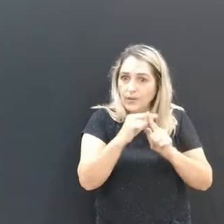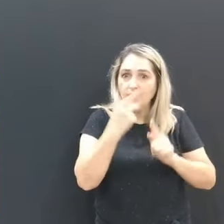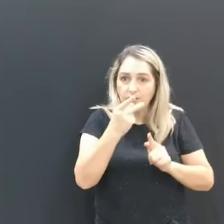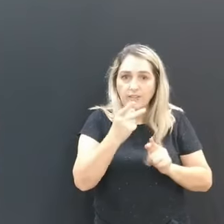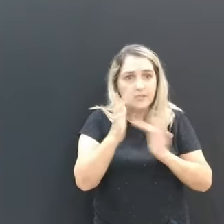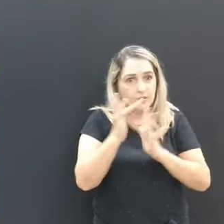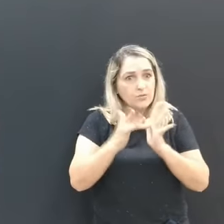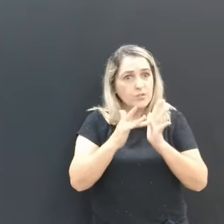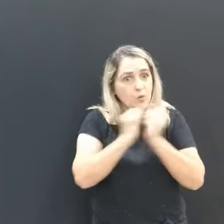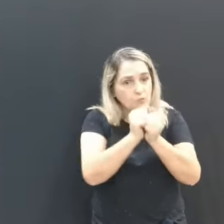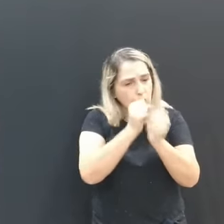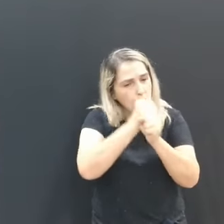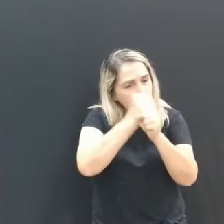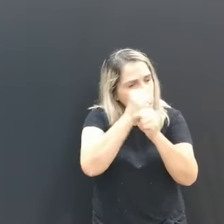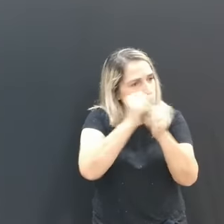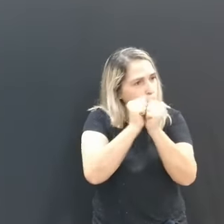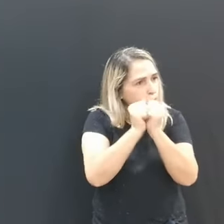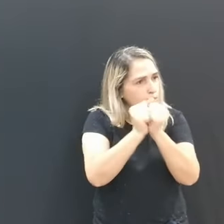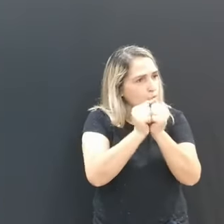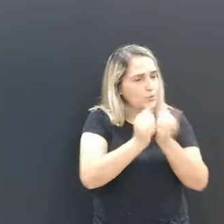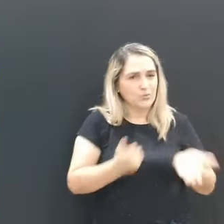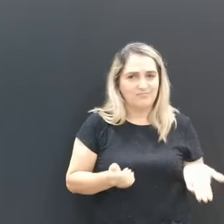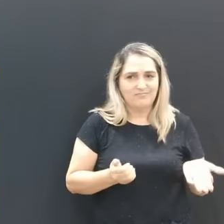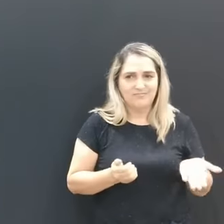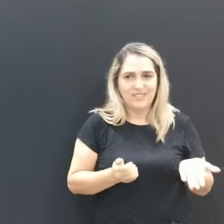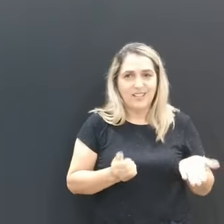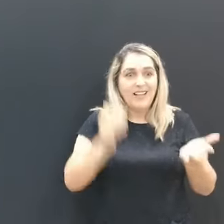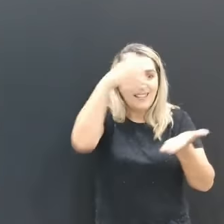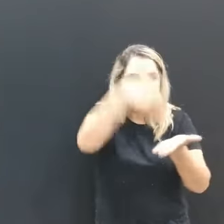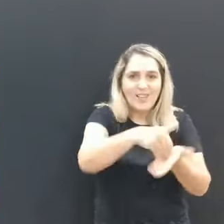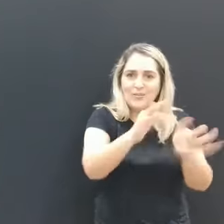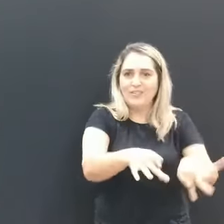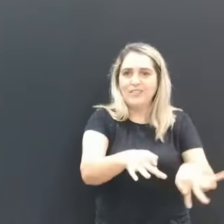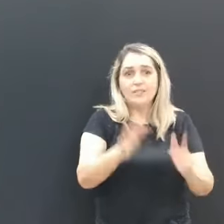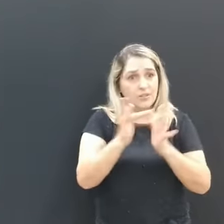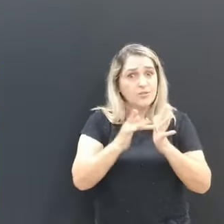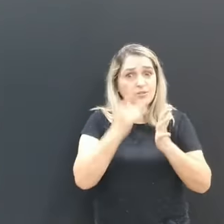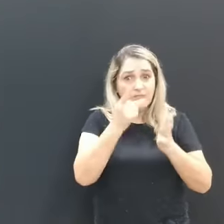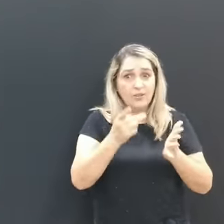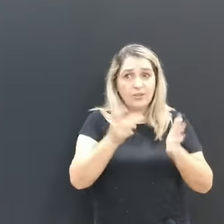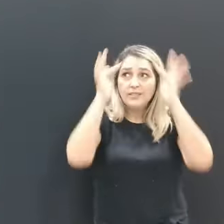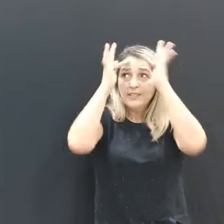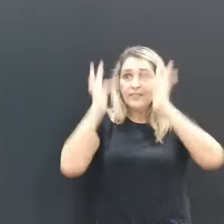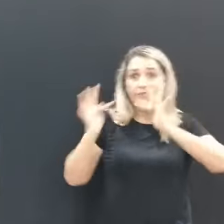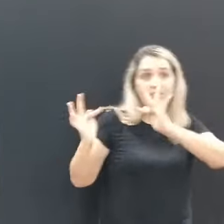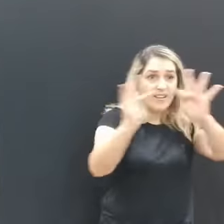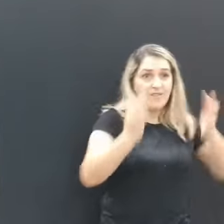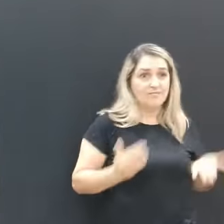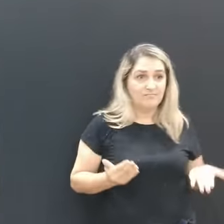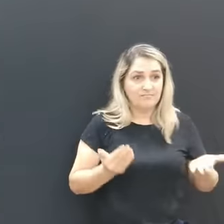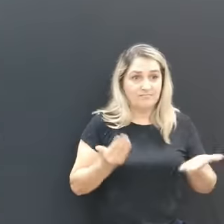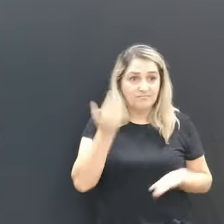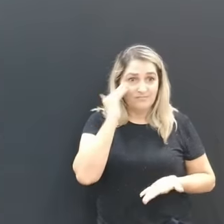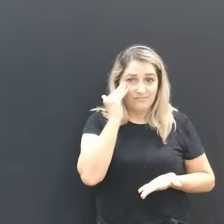com você todos os dias. Todos os dias. O Senhor não nos abandona. Até o fim, a consumação dos séculos,